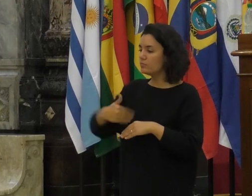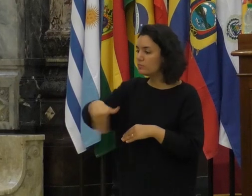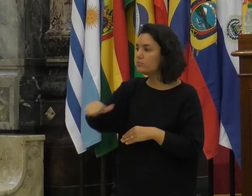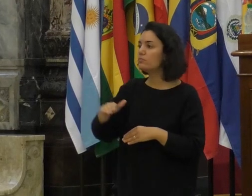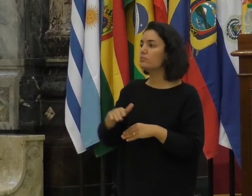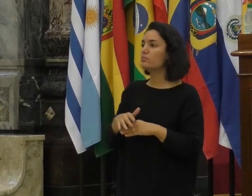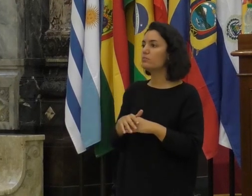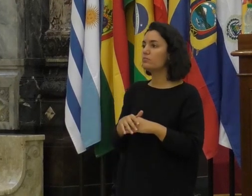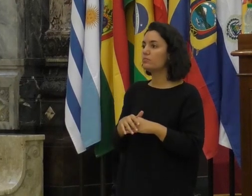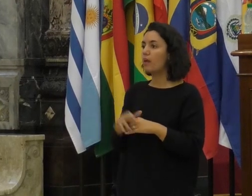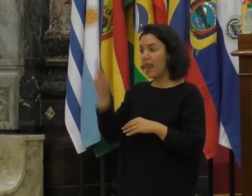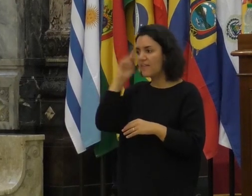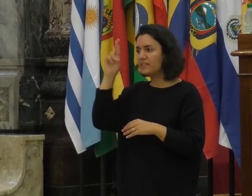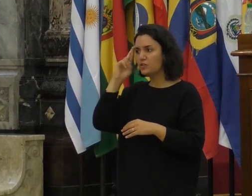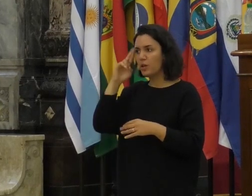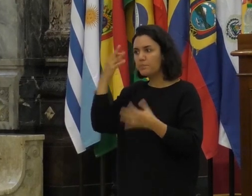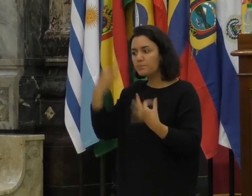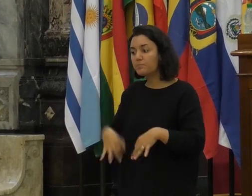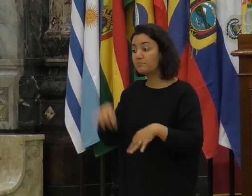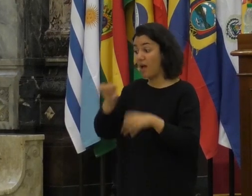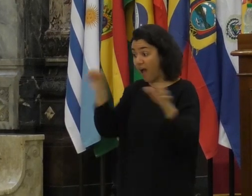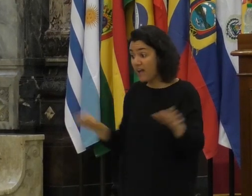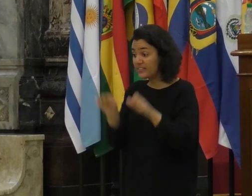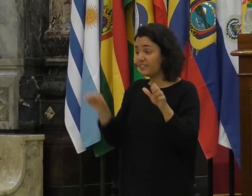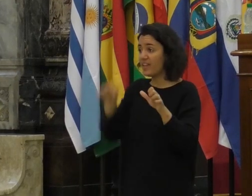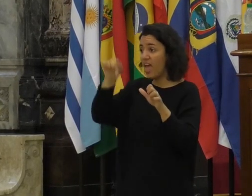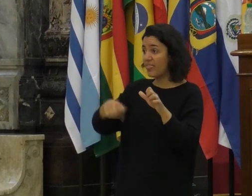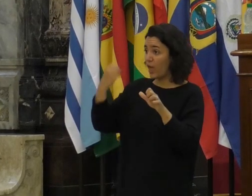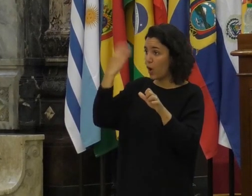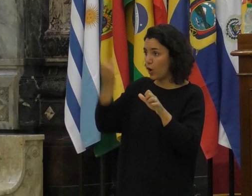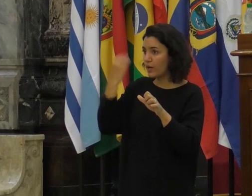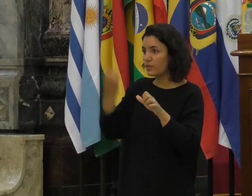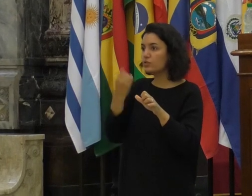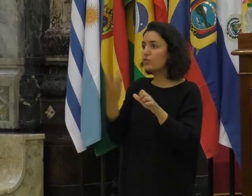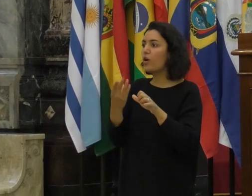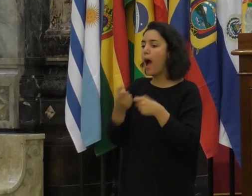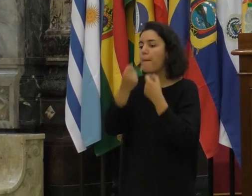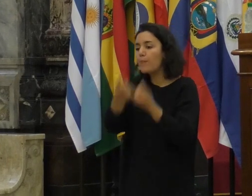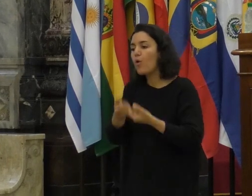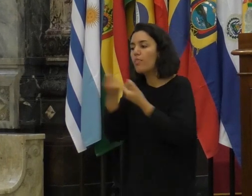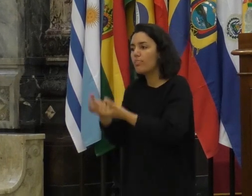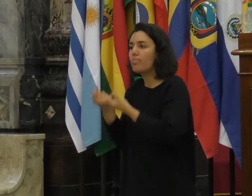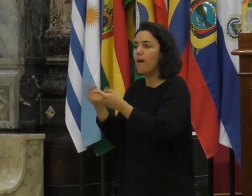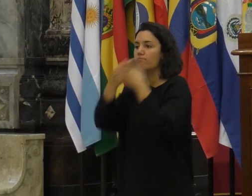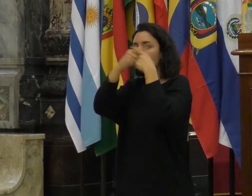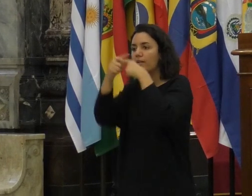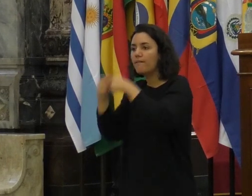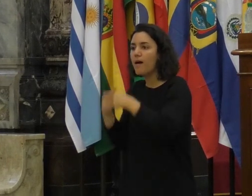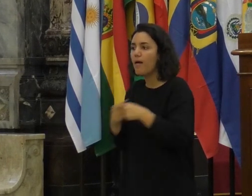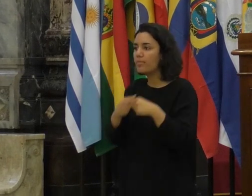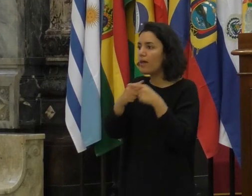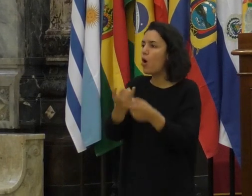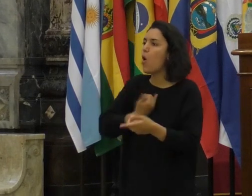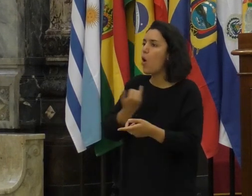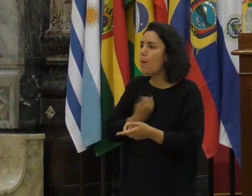crítico, este evento busca contribuir a los debates actuales en torno a la producción de